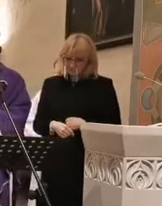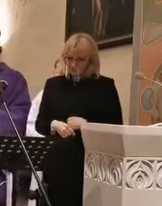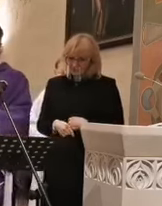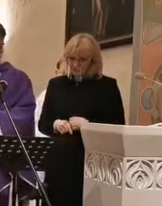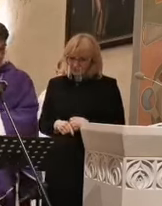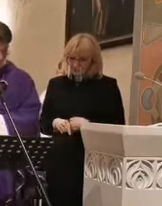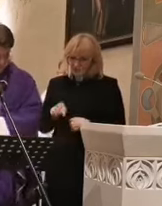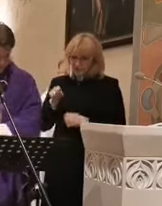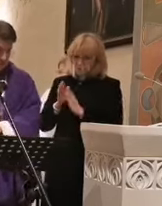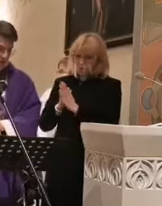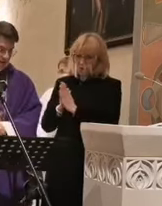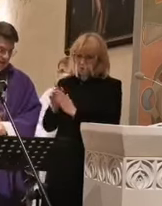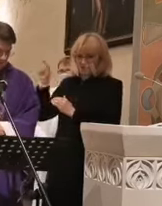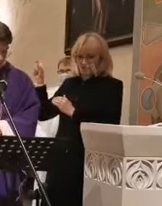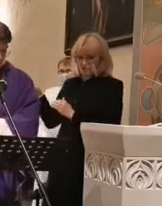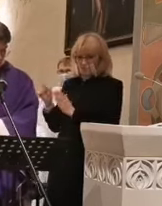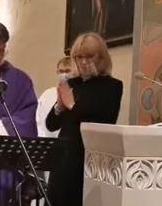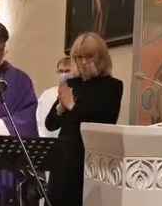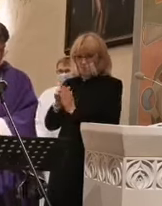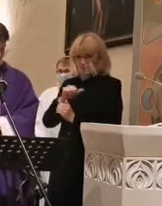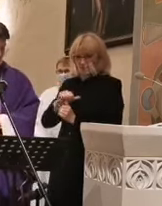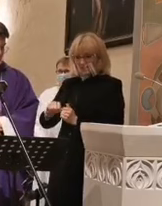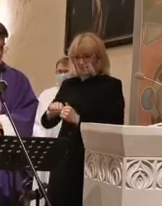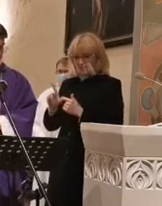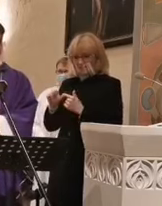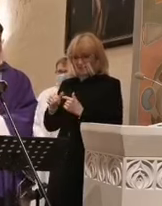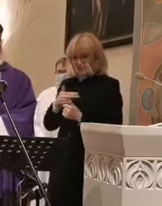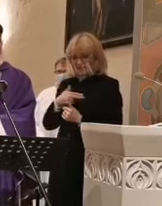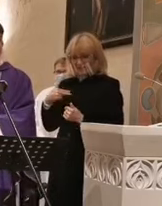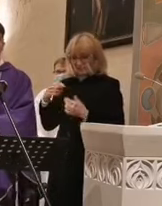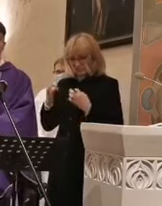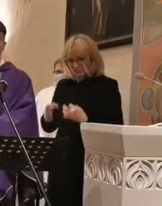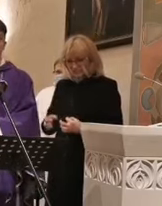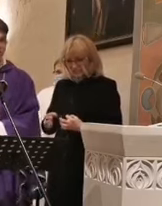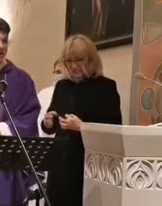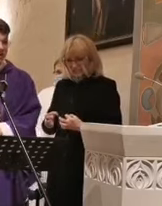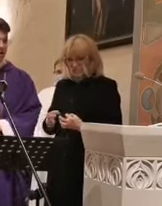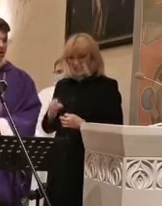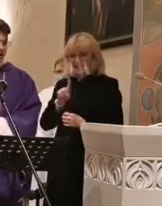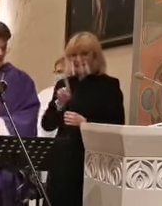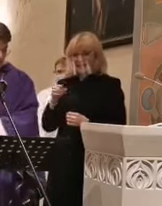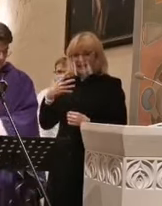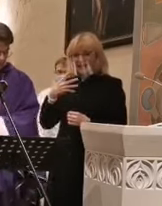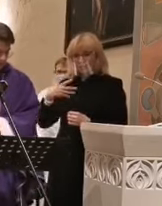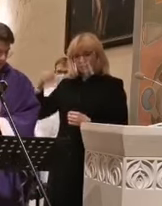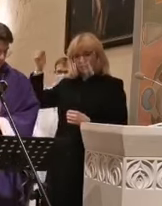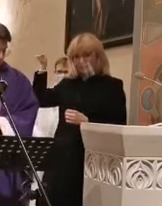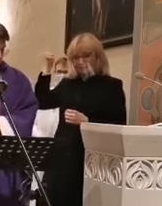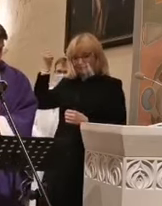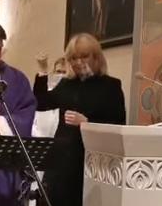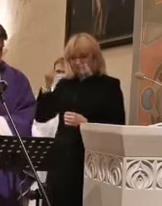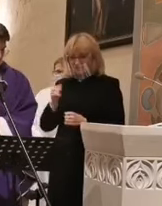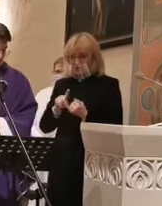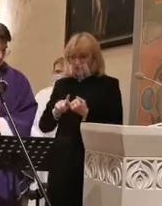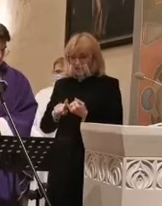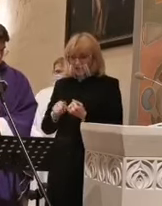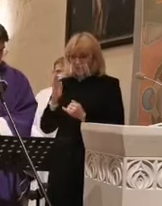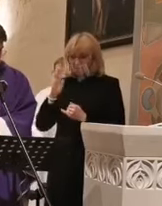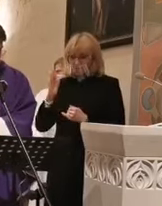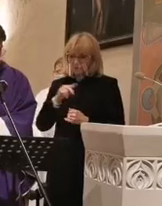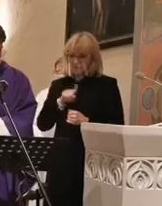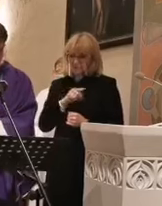jest dla nas bardzo miła i ważna. Wiesz dobrze, że w naszym duszpasterstwie są osoby pochodzące z Indii, Jeremiasz. Przyjmujemy